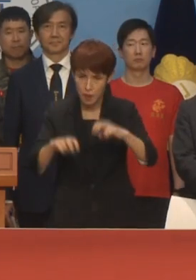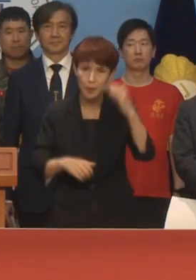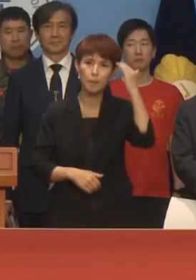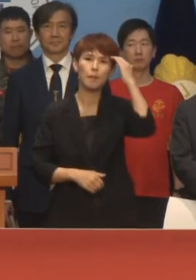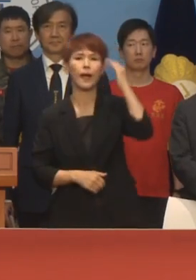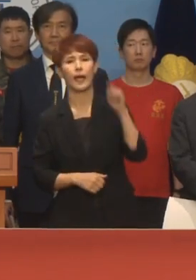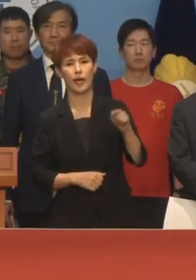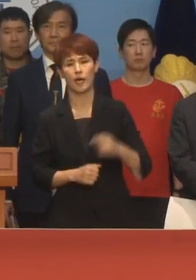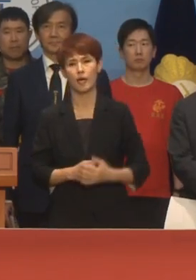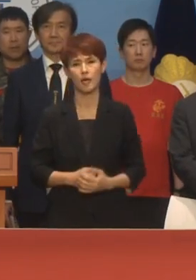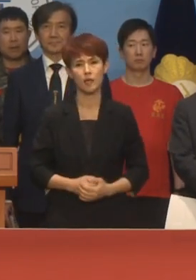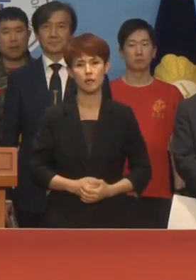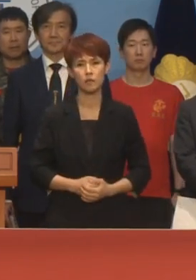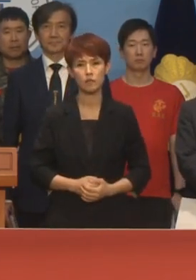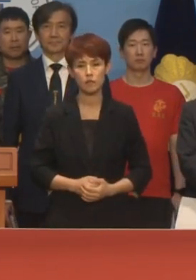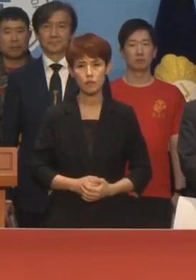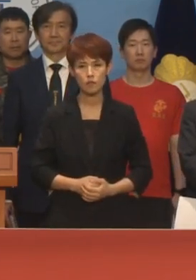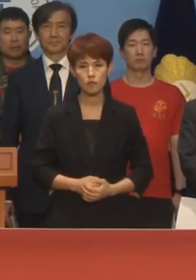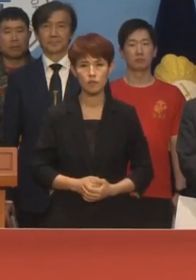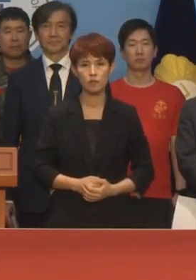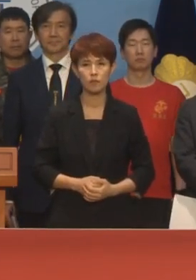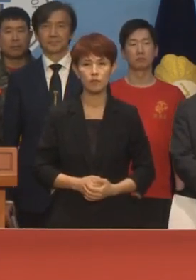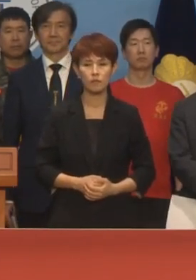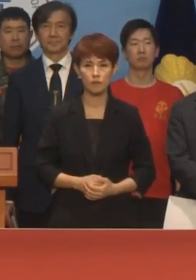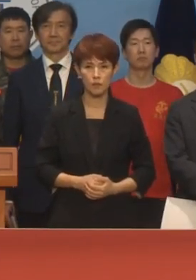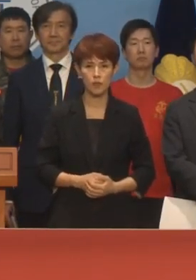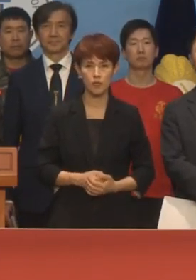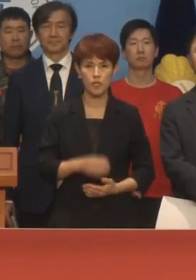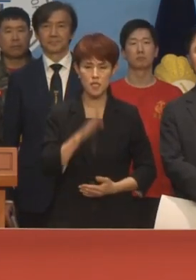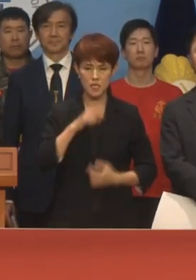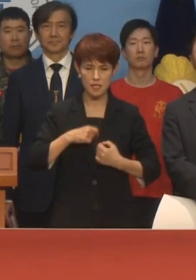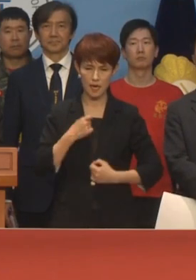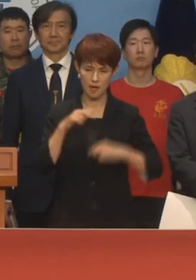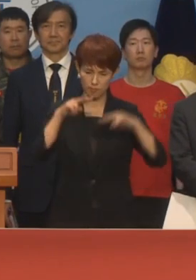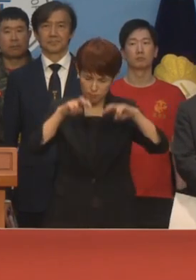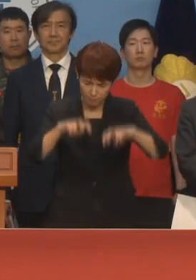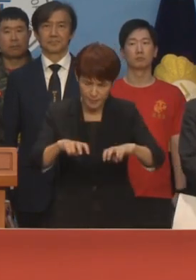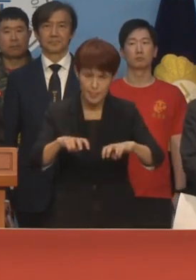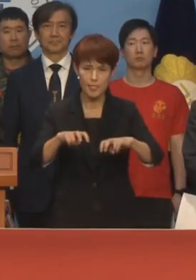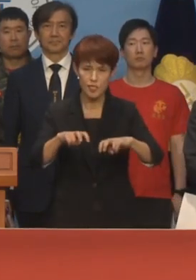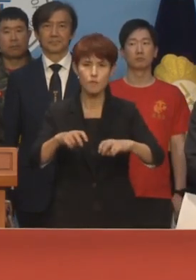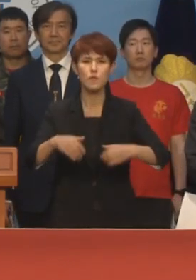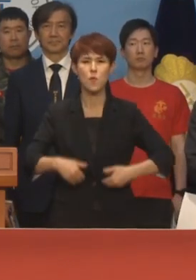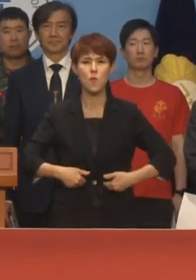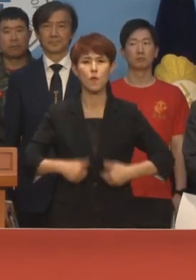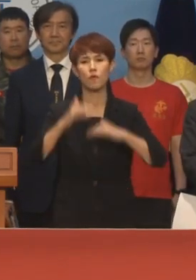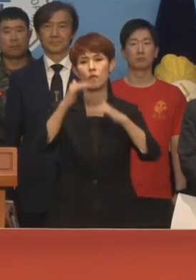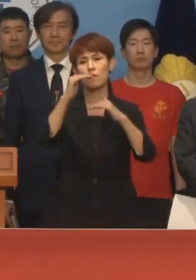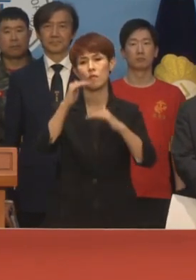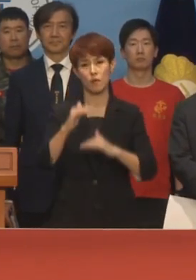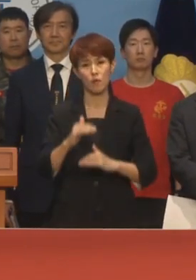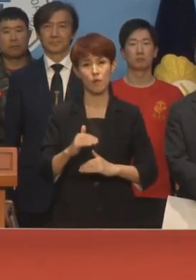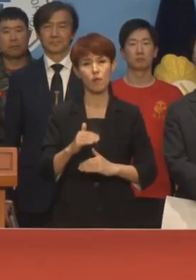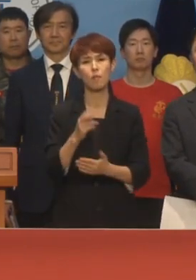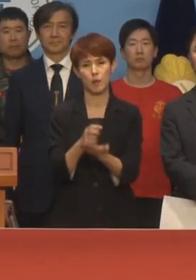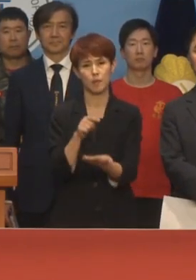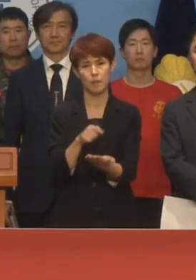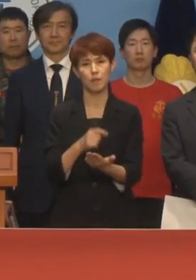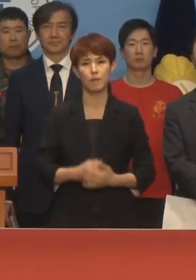일이 되었기 때문에 또 그 관련된 진상을 규명하자라는 그런 내용의